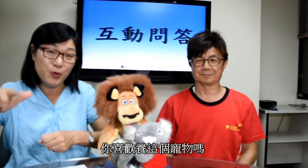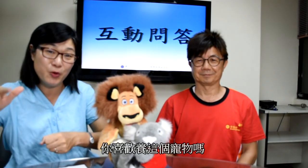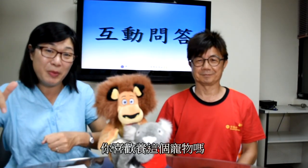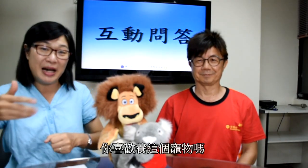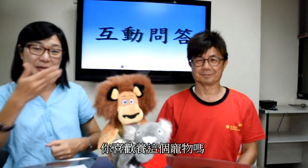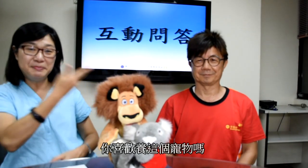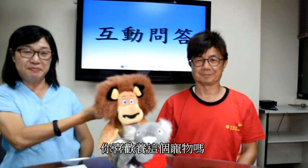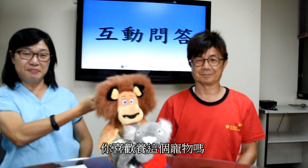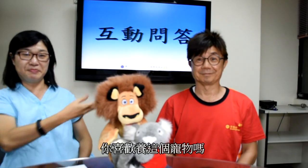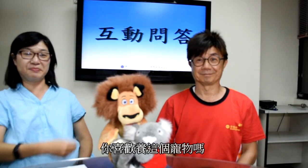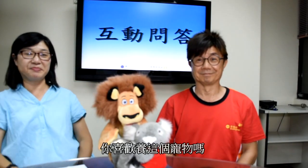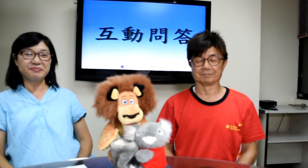吗？